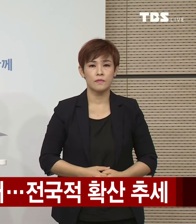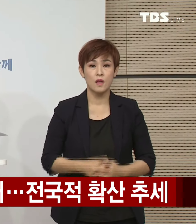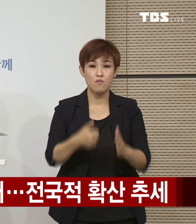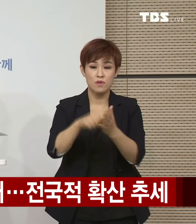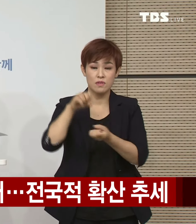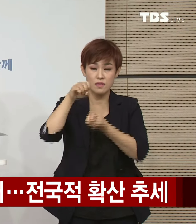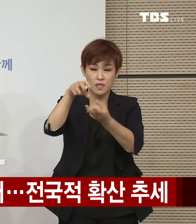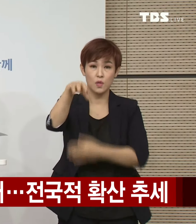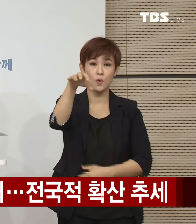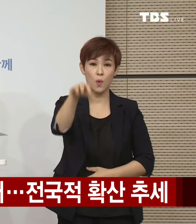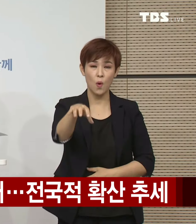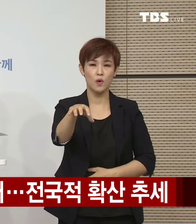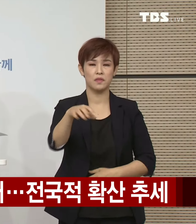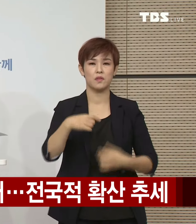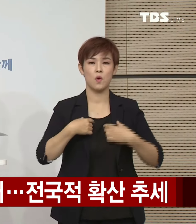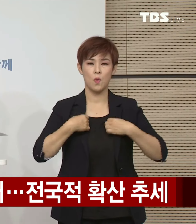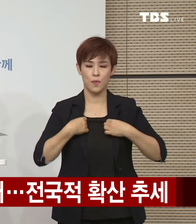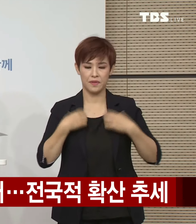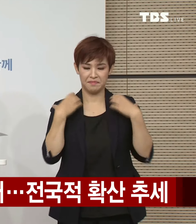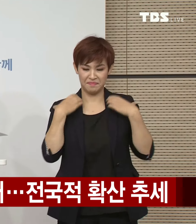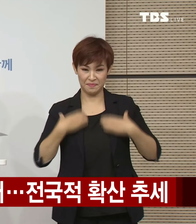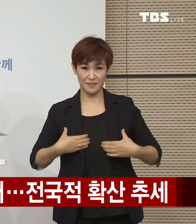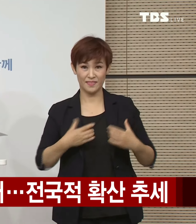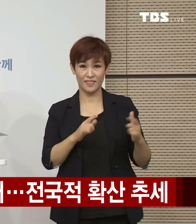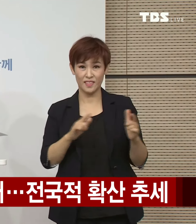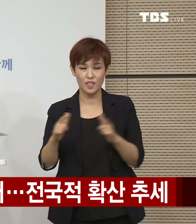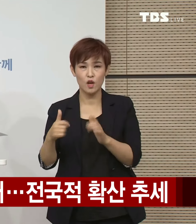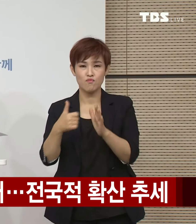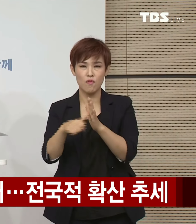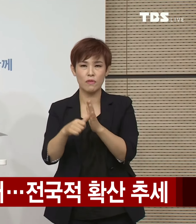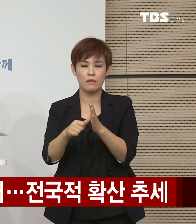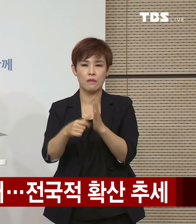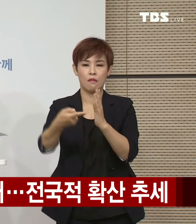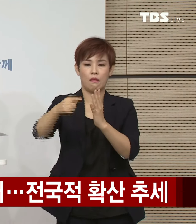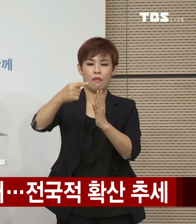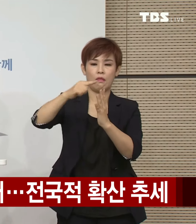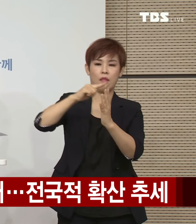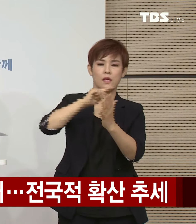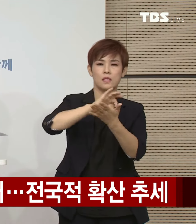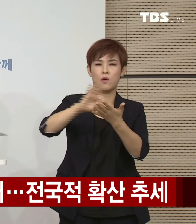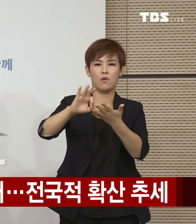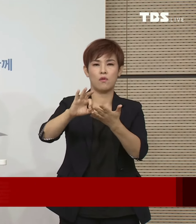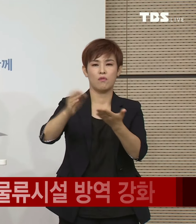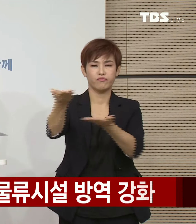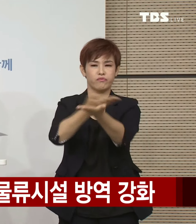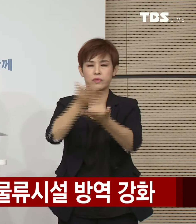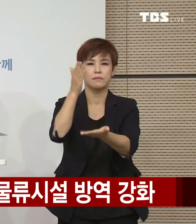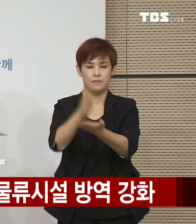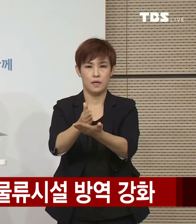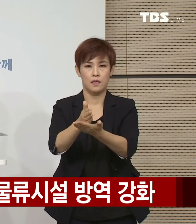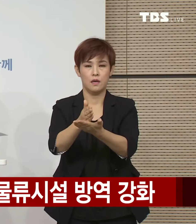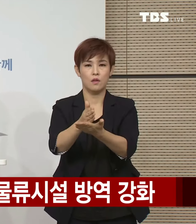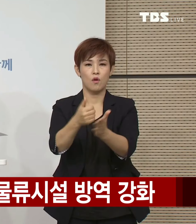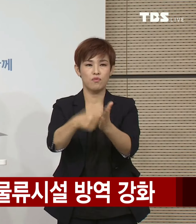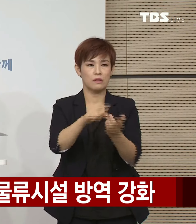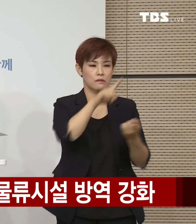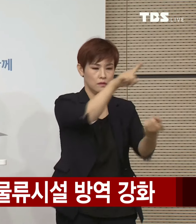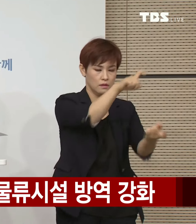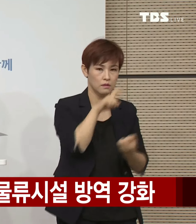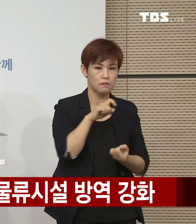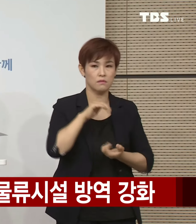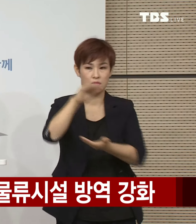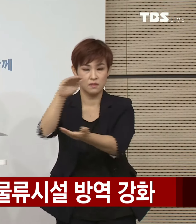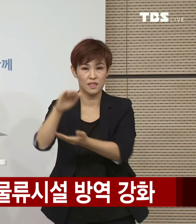물류시설의 경우에도 의류, 조끼 등 물품의 공용 사용을 금지하며 하역, 분류, 배송 등의